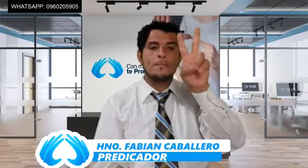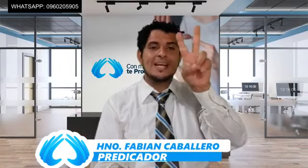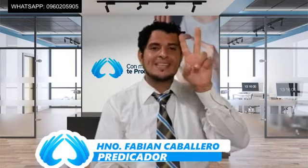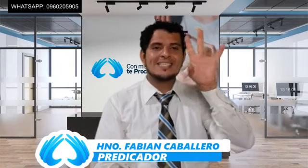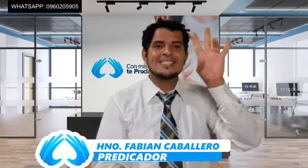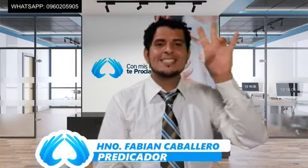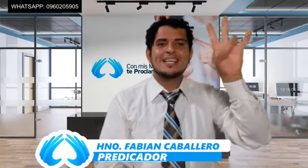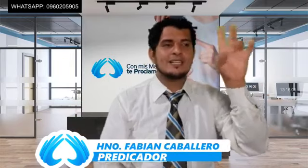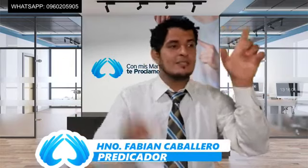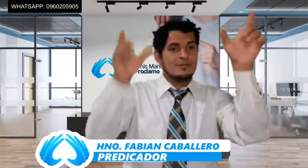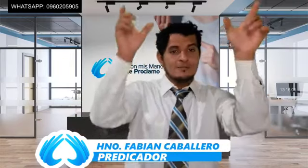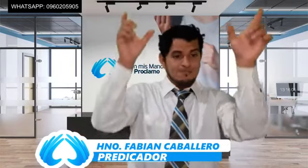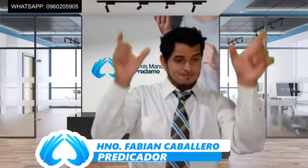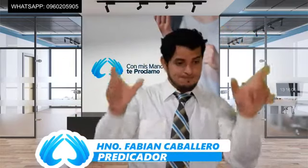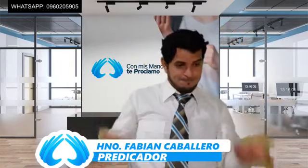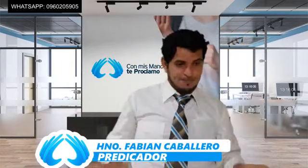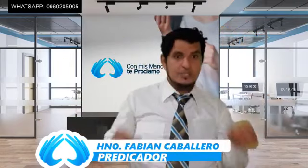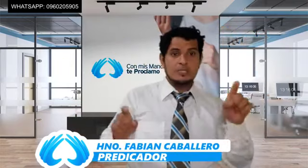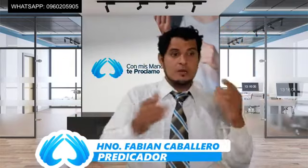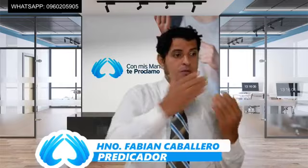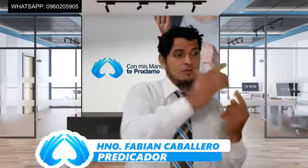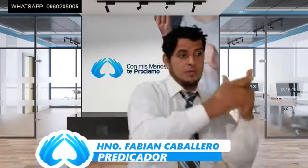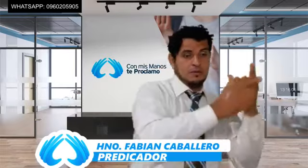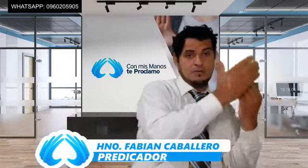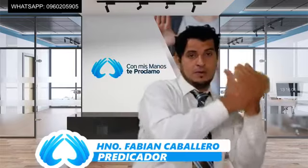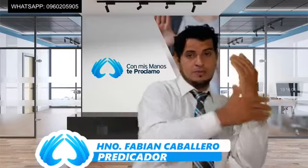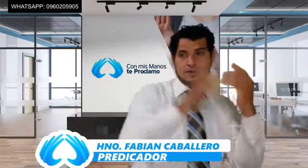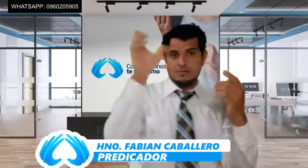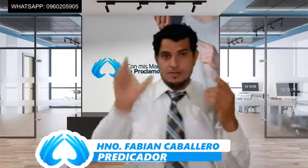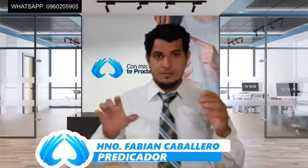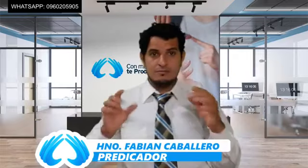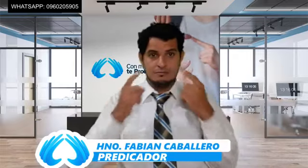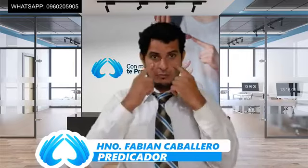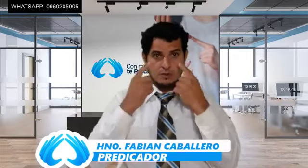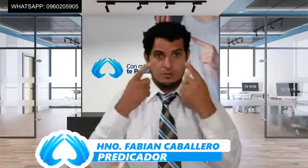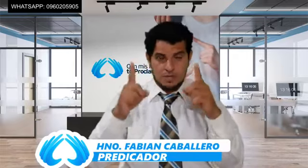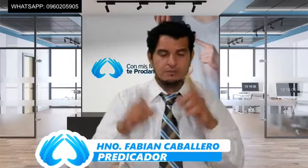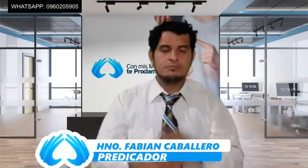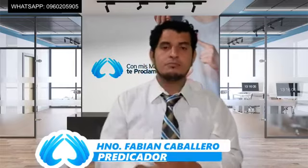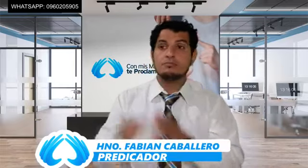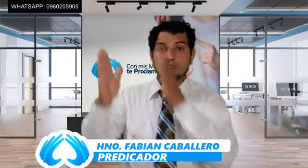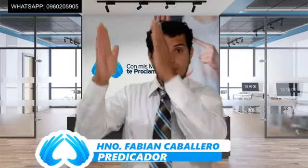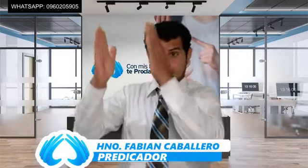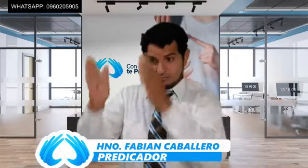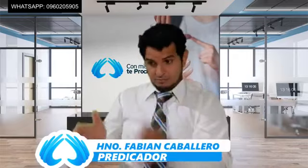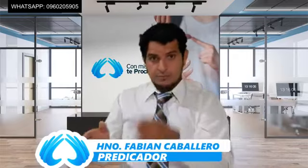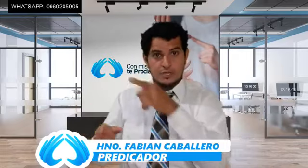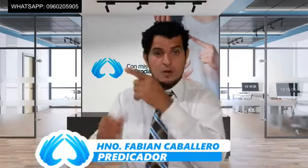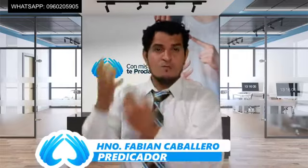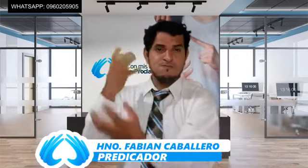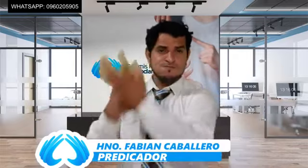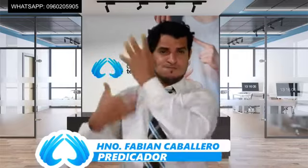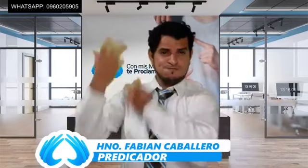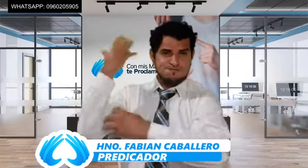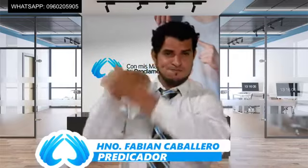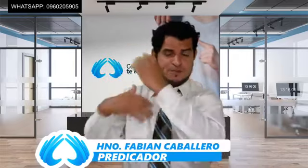que contiene 27 libros. Esto se divide en dos partes. Es muy...